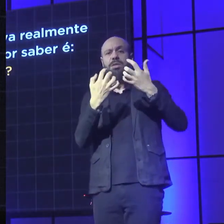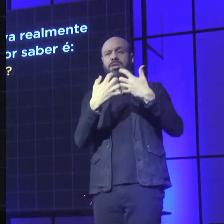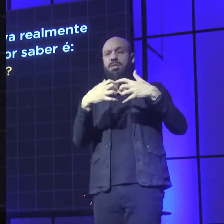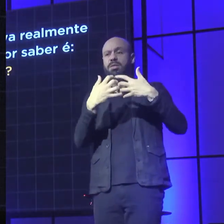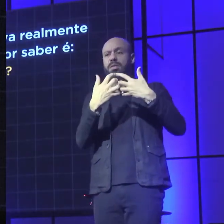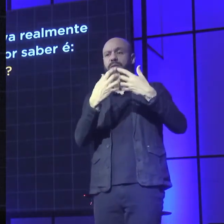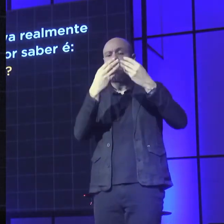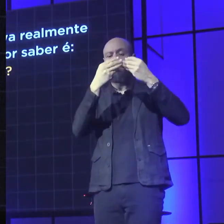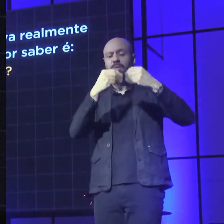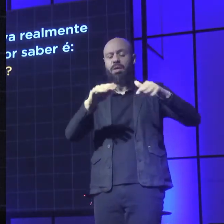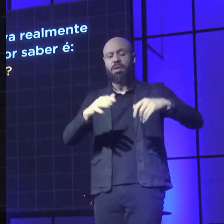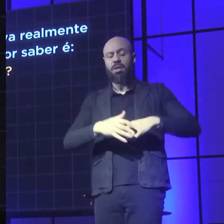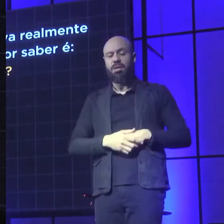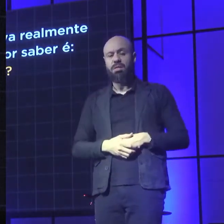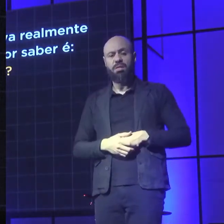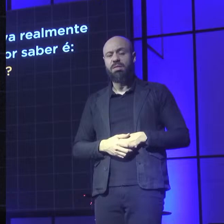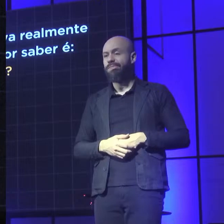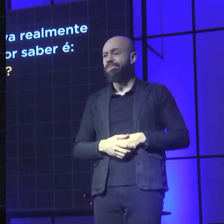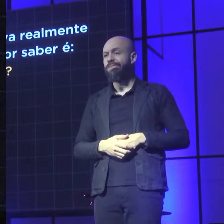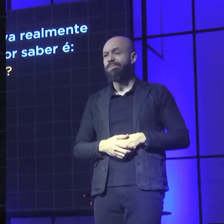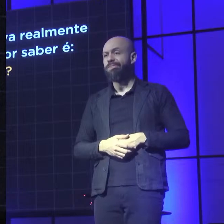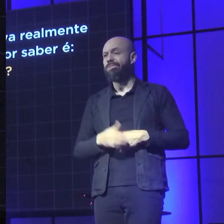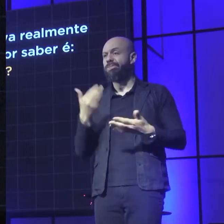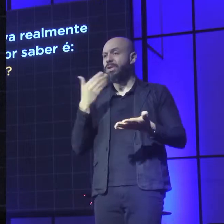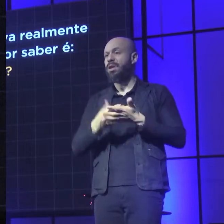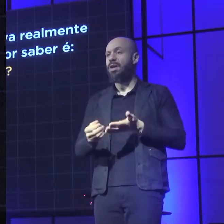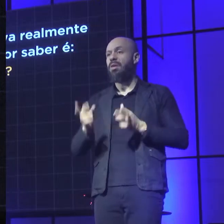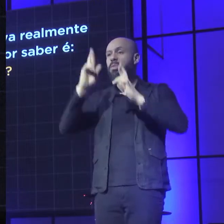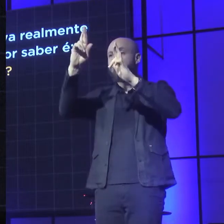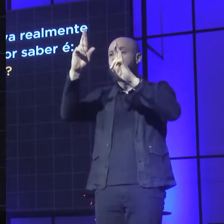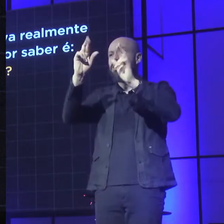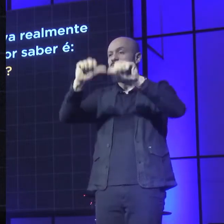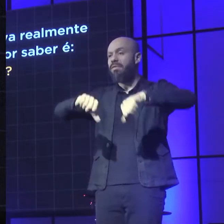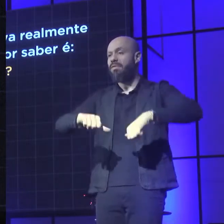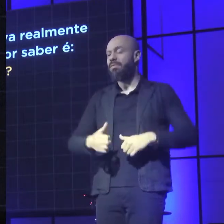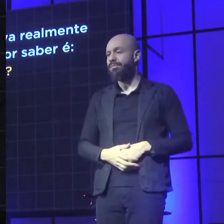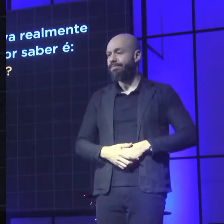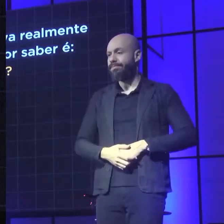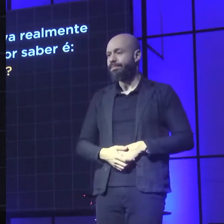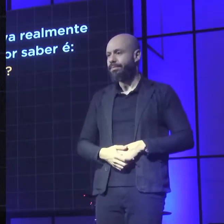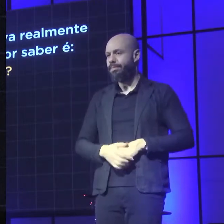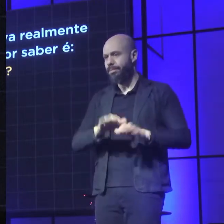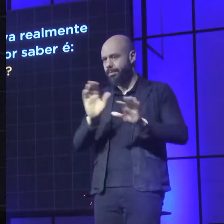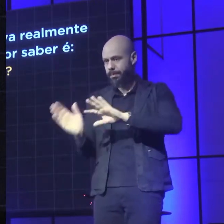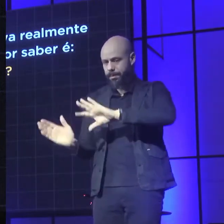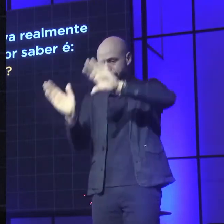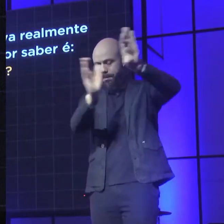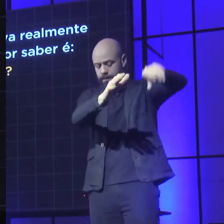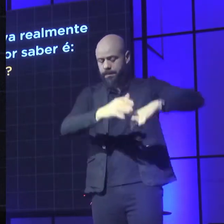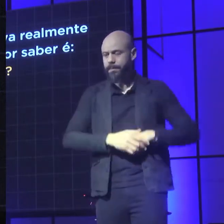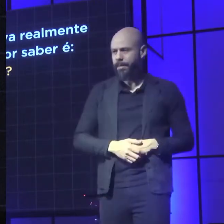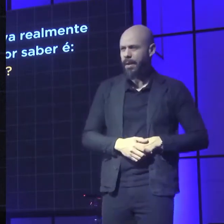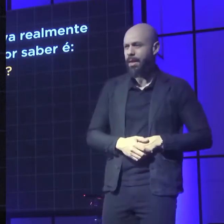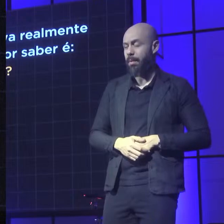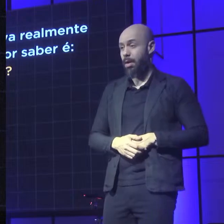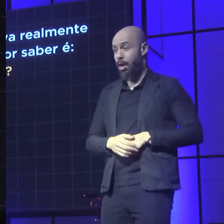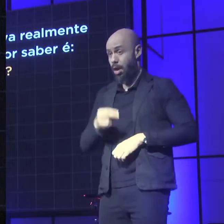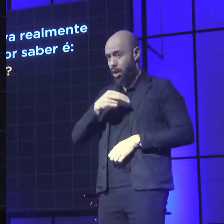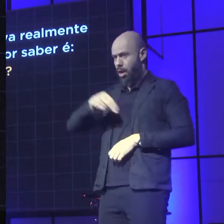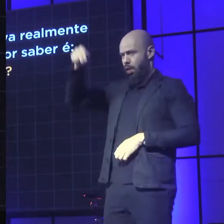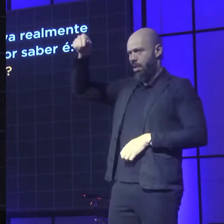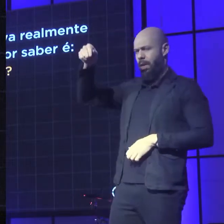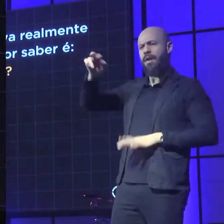isso que Nicodemos estava buscando. Apesar da sua cultura, do seu conhecimento, do seu status, do seu dinheiro, da sua